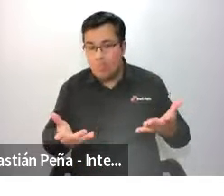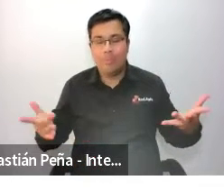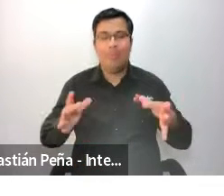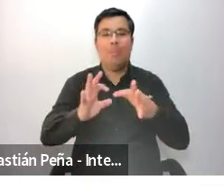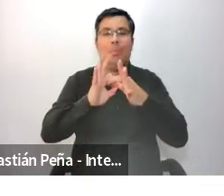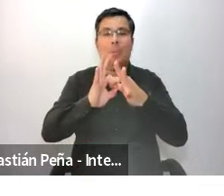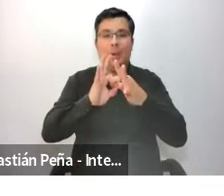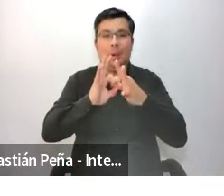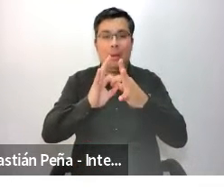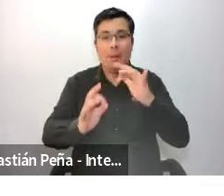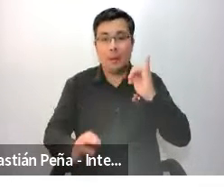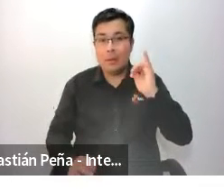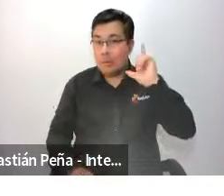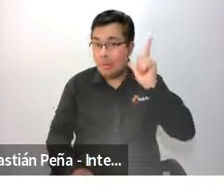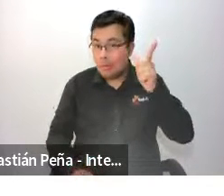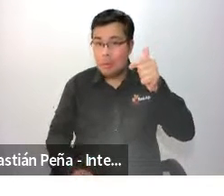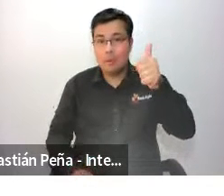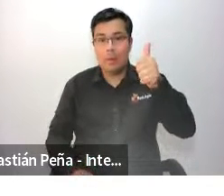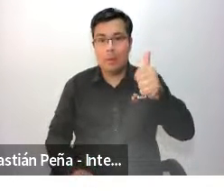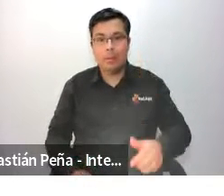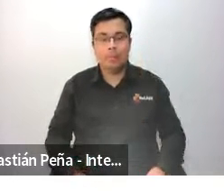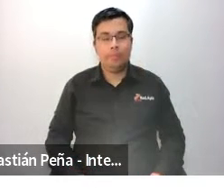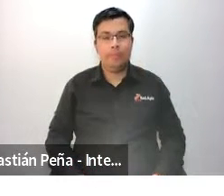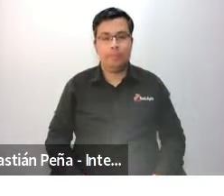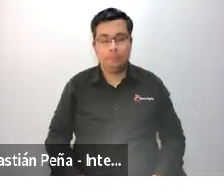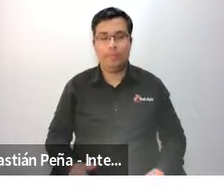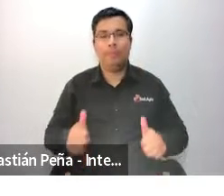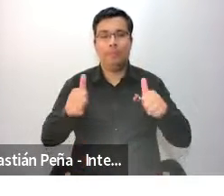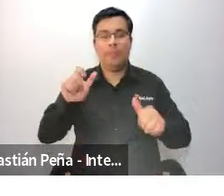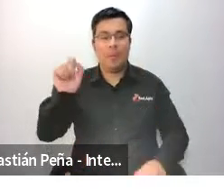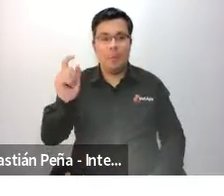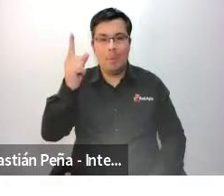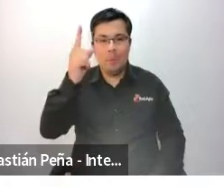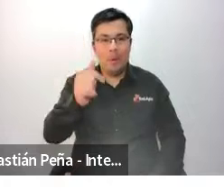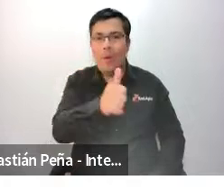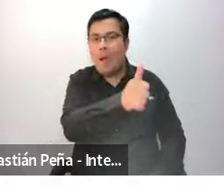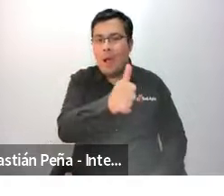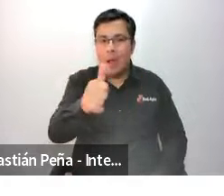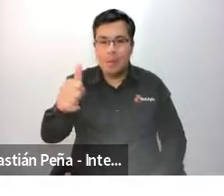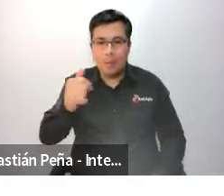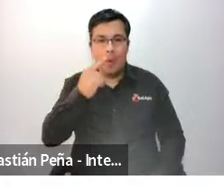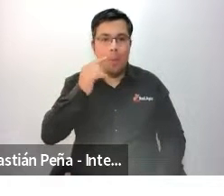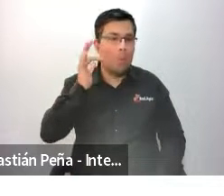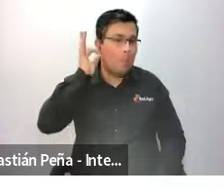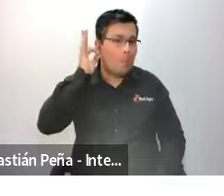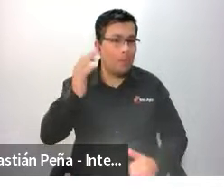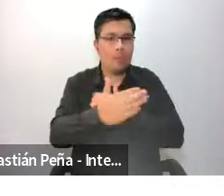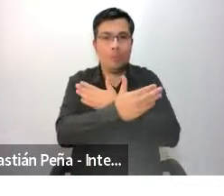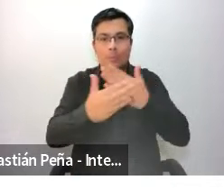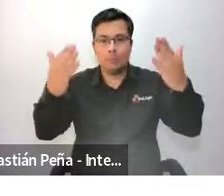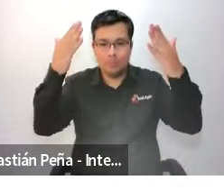¿Sí? Sí. Perfecto. No sé, en primer lugar, saludar a todos y a todas quienes están conectados, conectadas esta